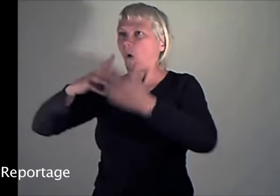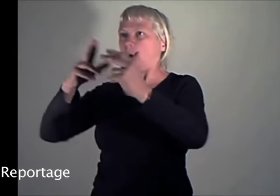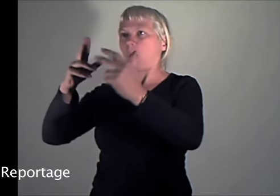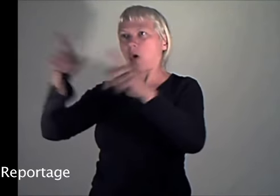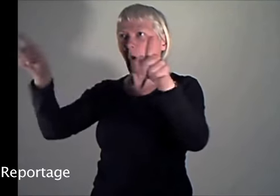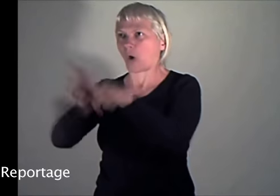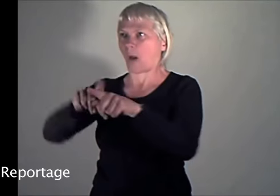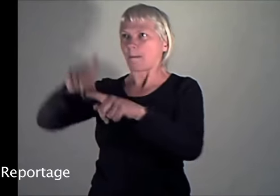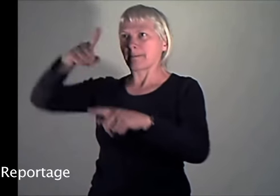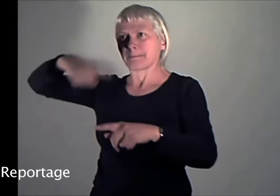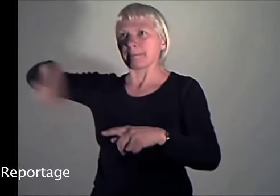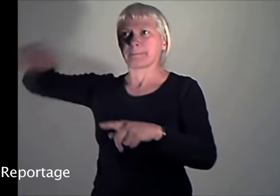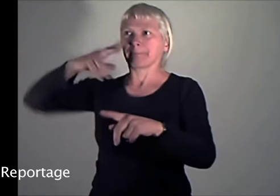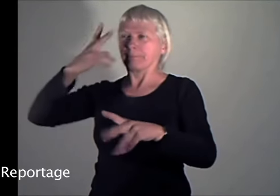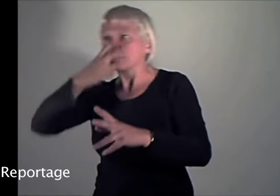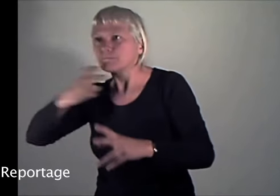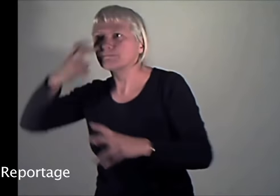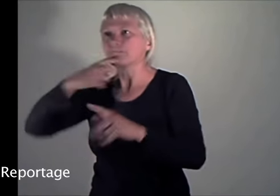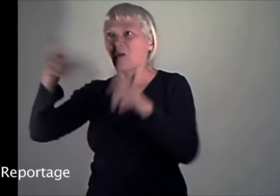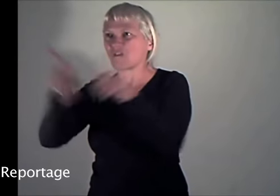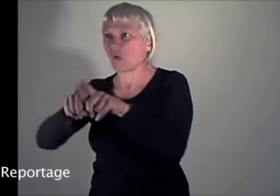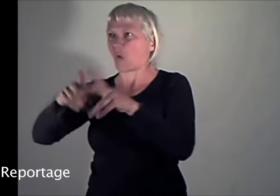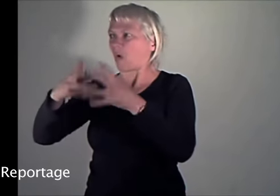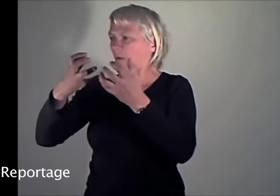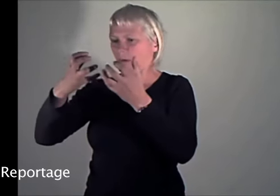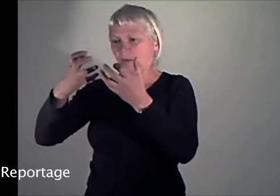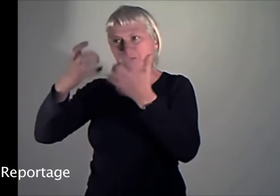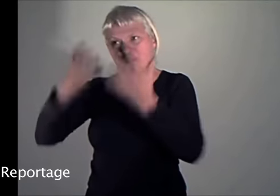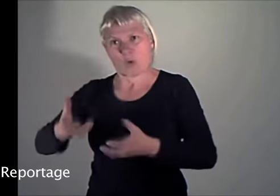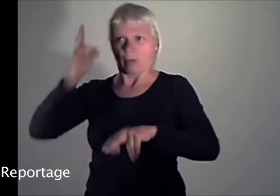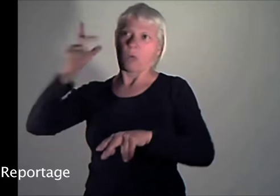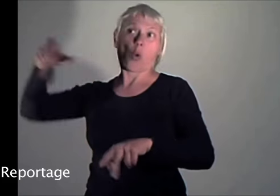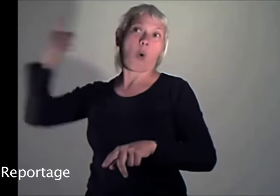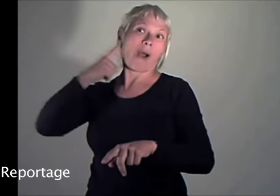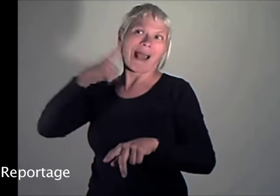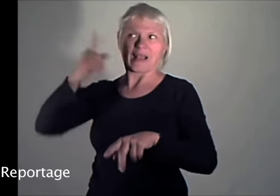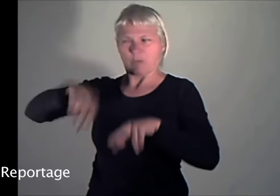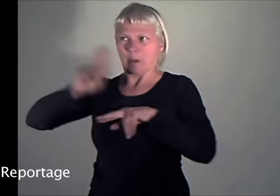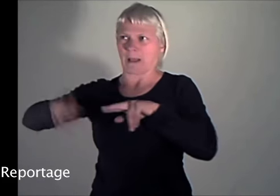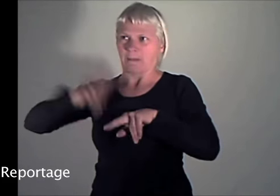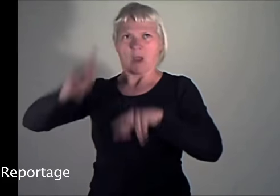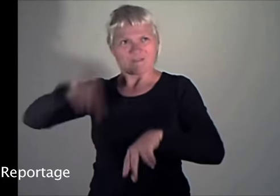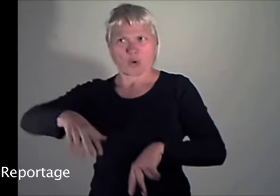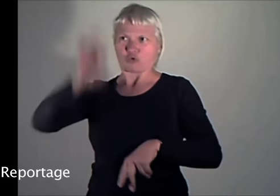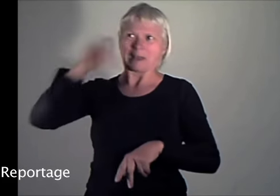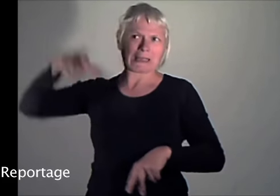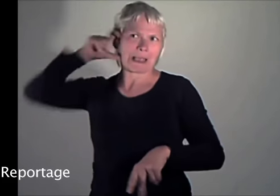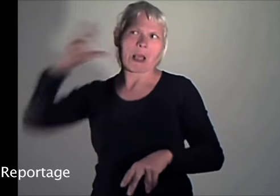d'avoir l'appareil auditif le plus performant, ou est-ce que je choisis autre chose? Et en fait, c'est ce choix d'autre chose